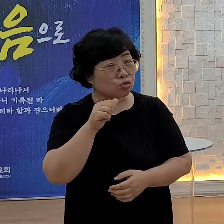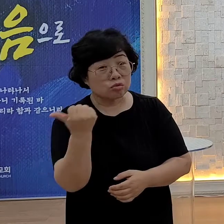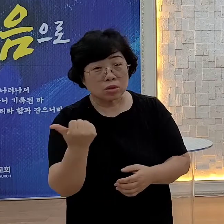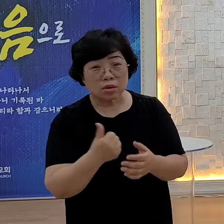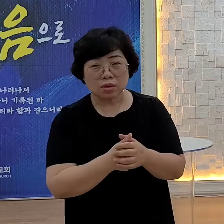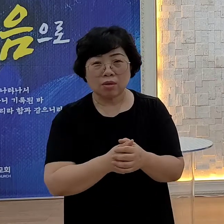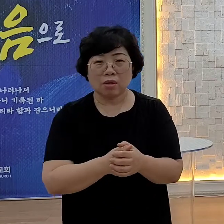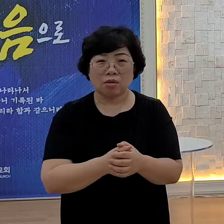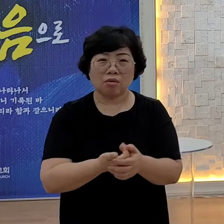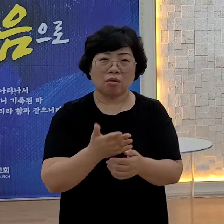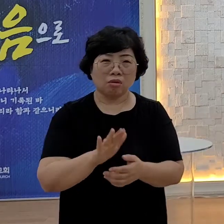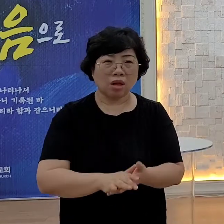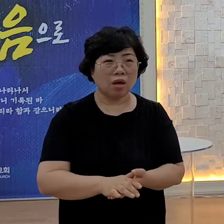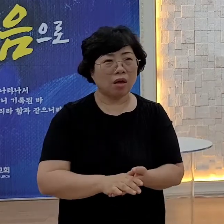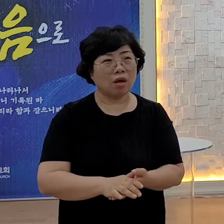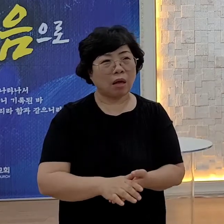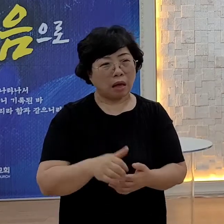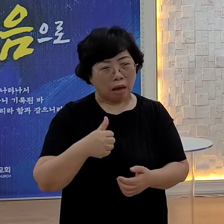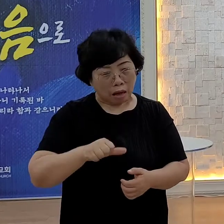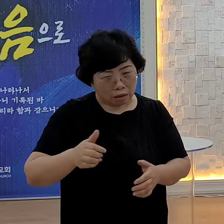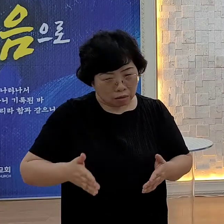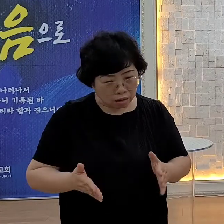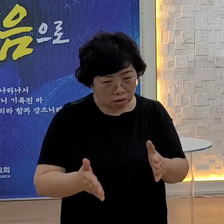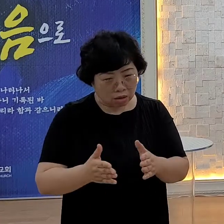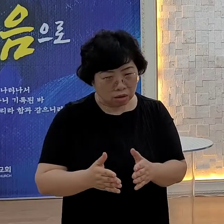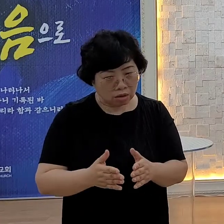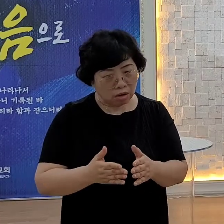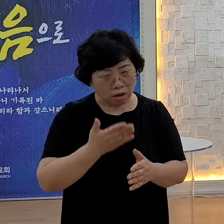100살. 이